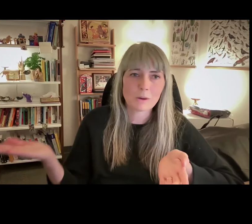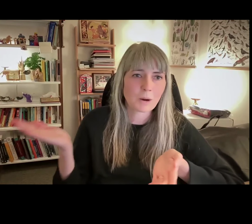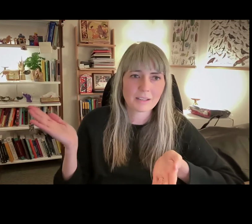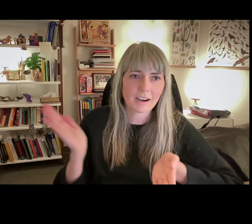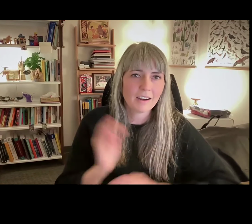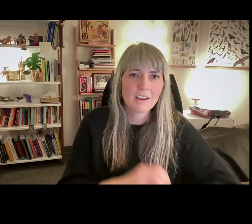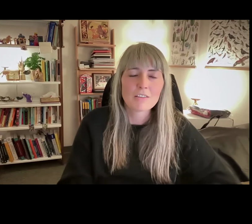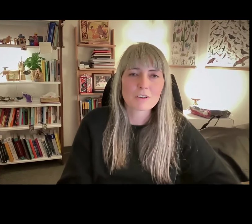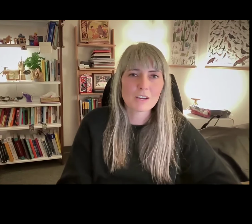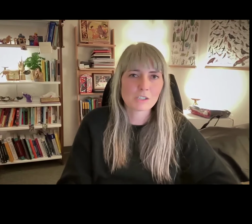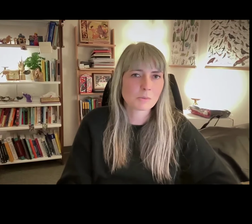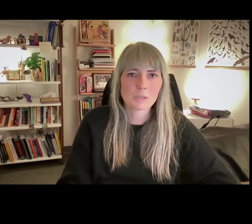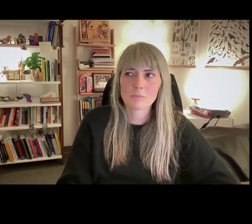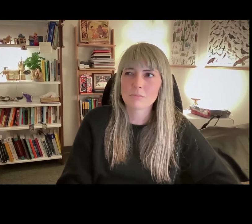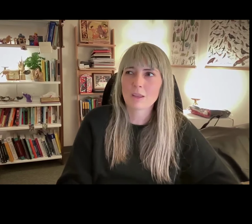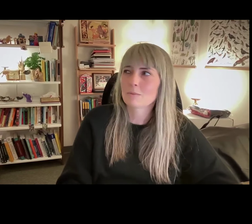muy